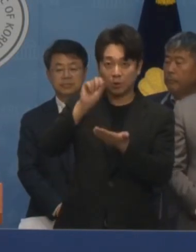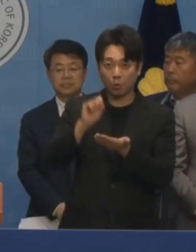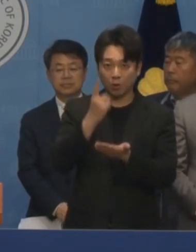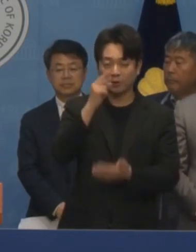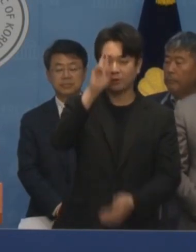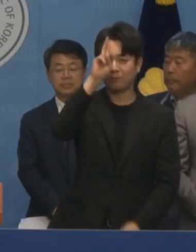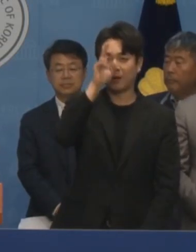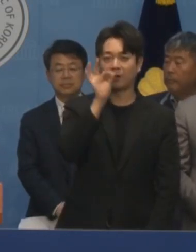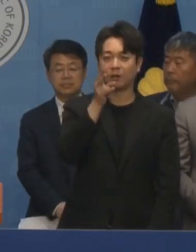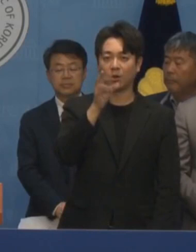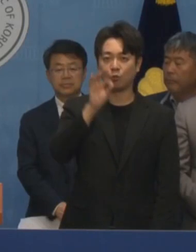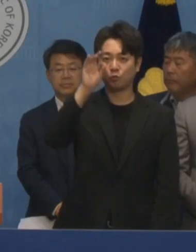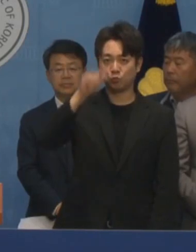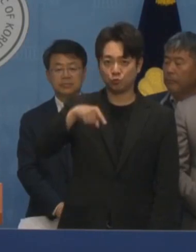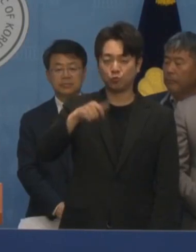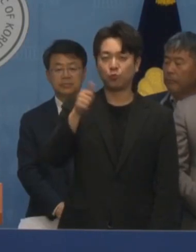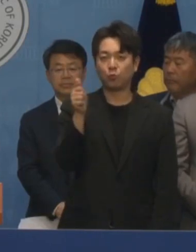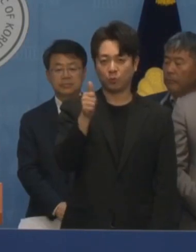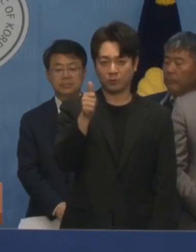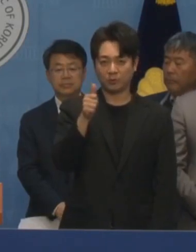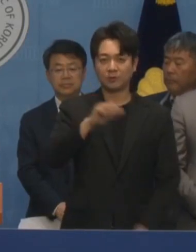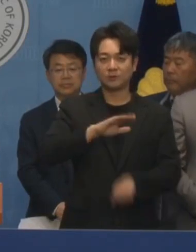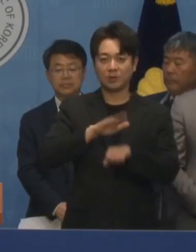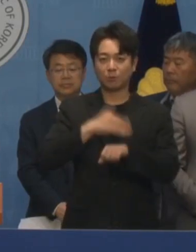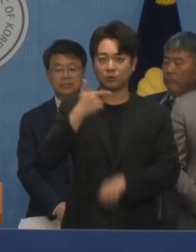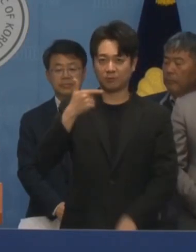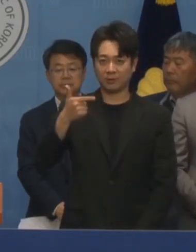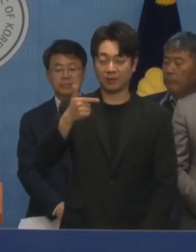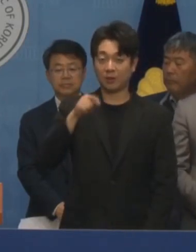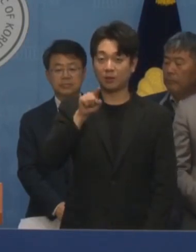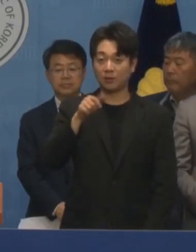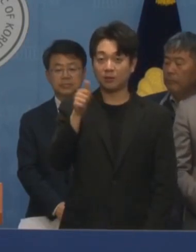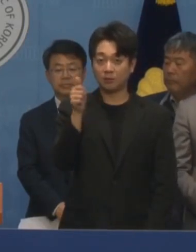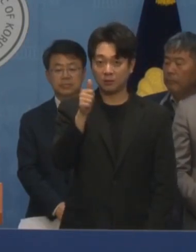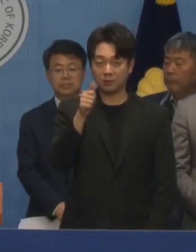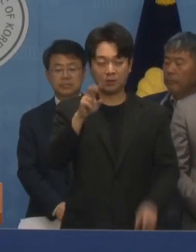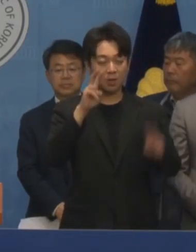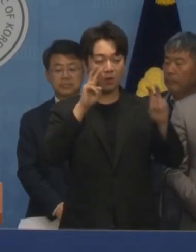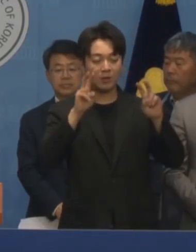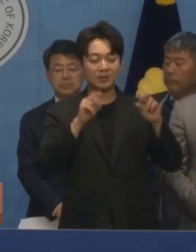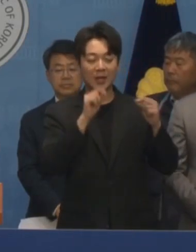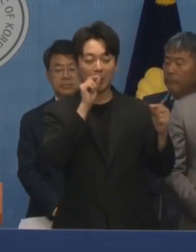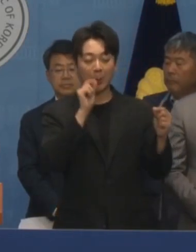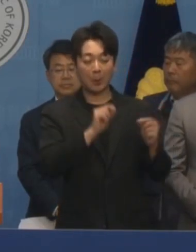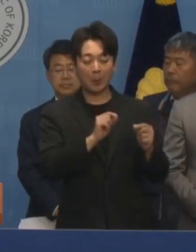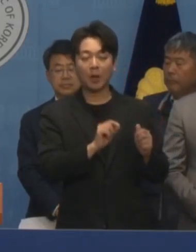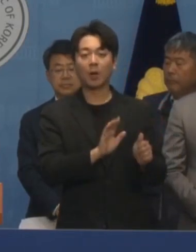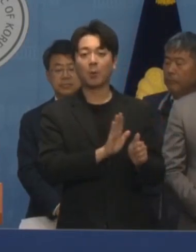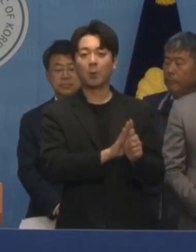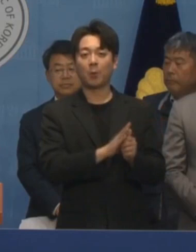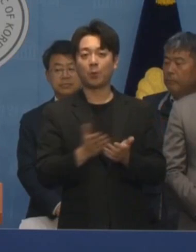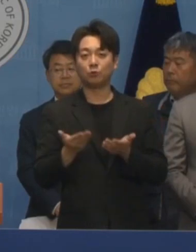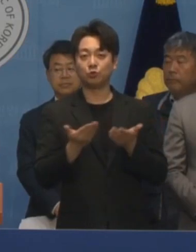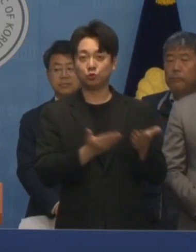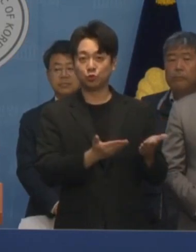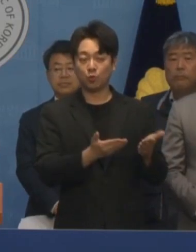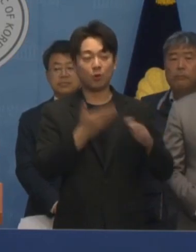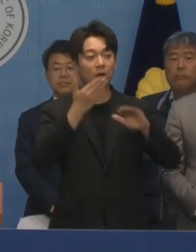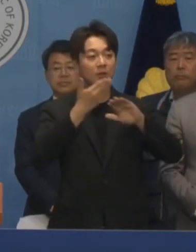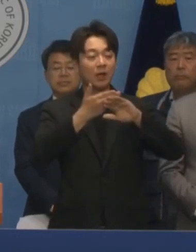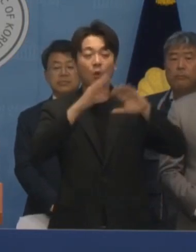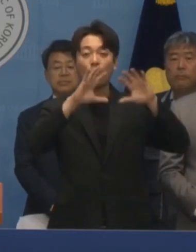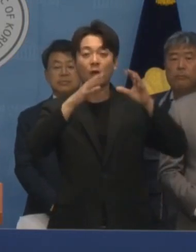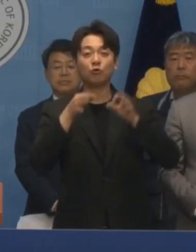회장입니다. 박영우 회장은 특정 계열사 밀어주기, 국내 부동산 투기, 잘못된 해외 투자